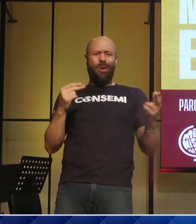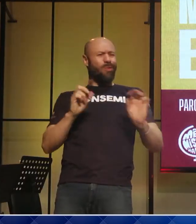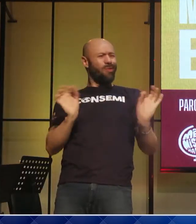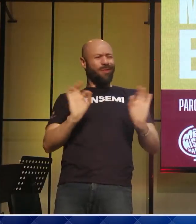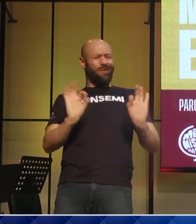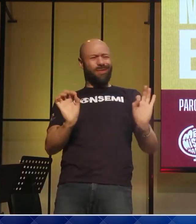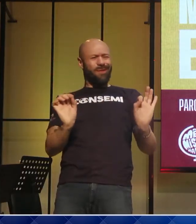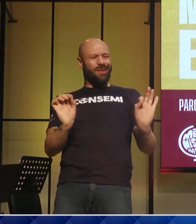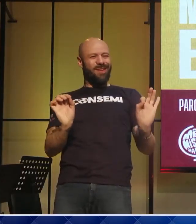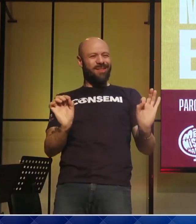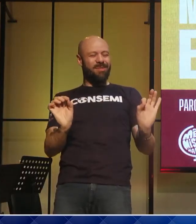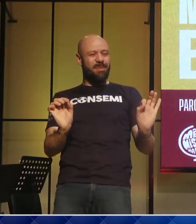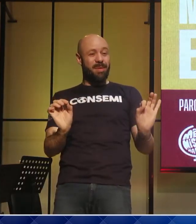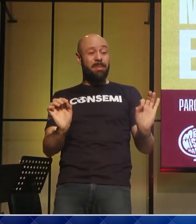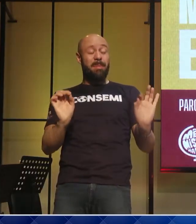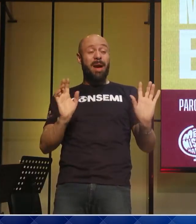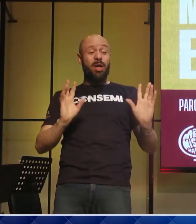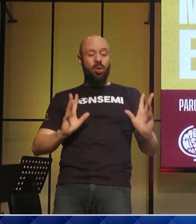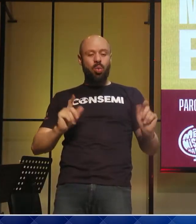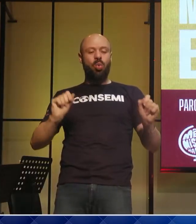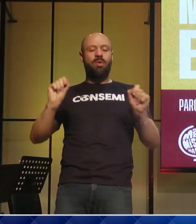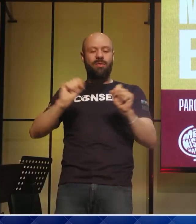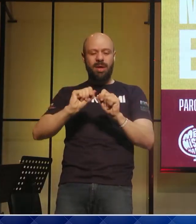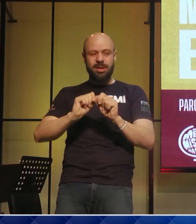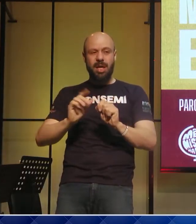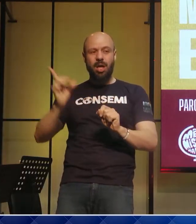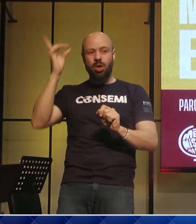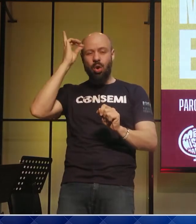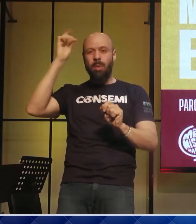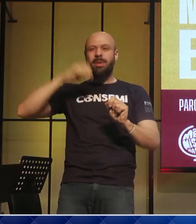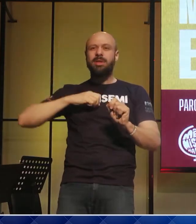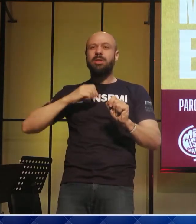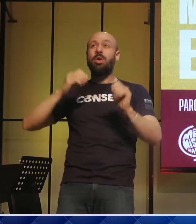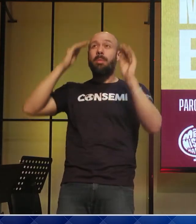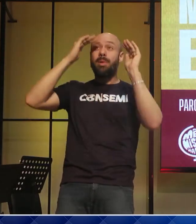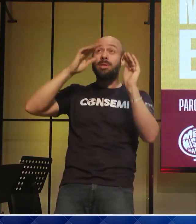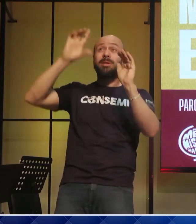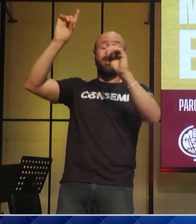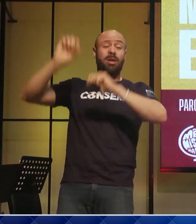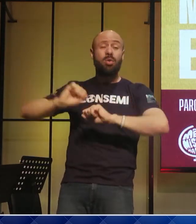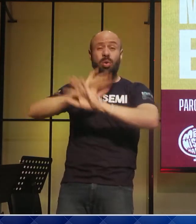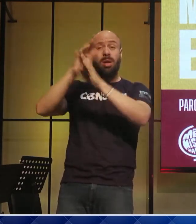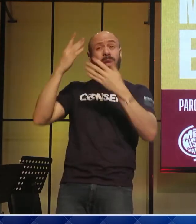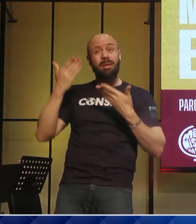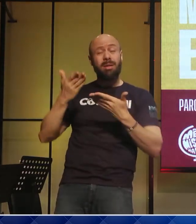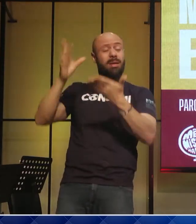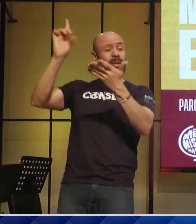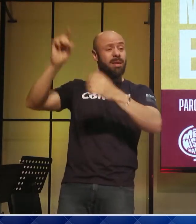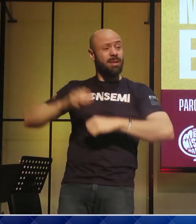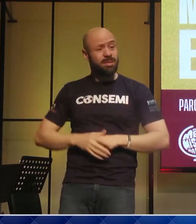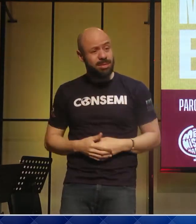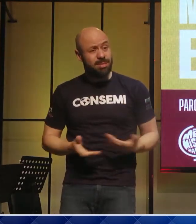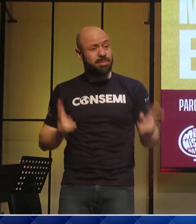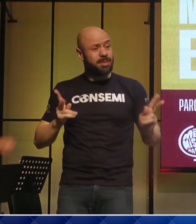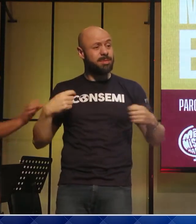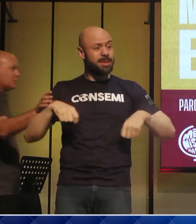para a honra de Deus. O dom que Deus entregou a você é para glorificar o nome de